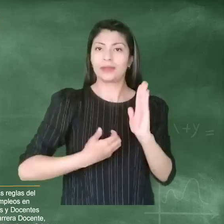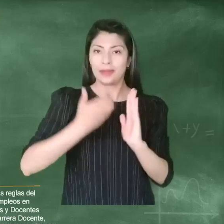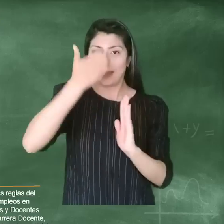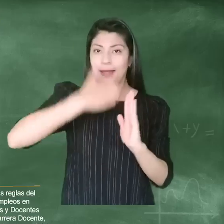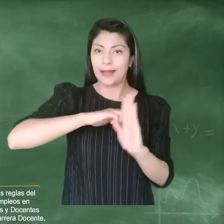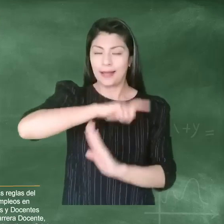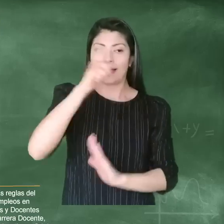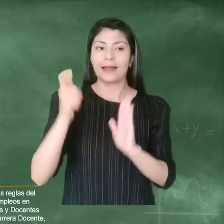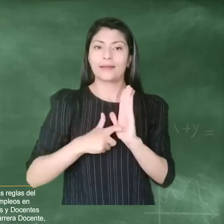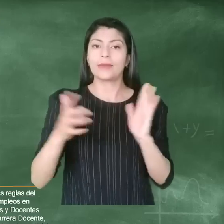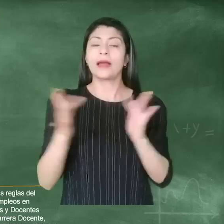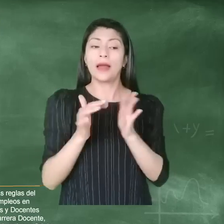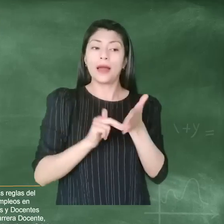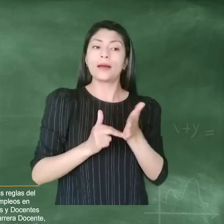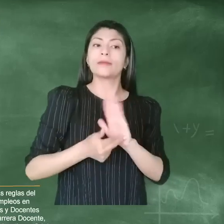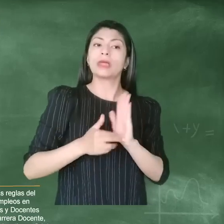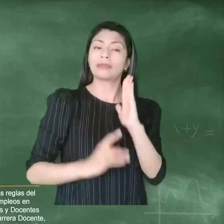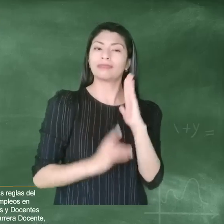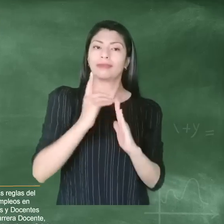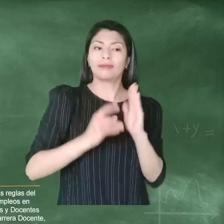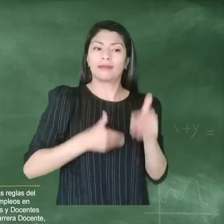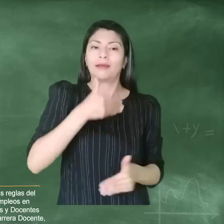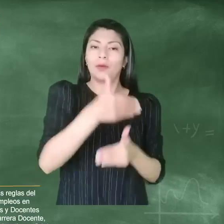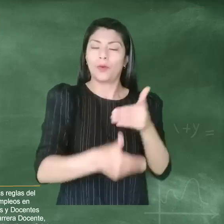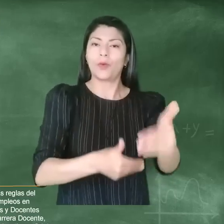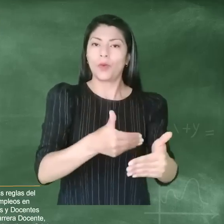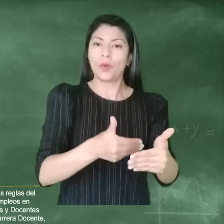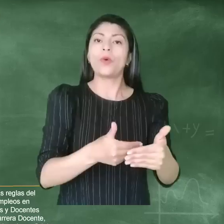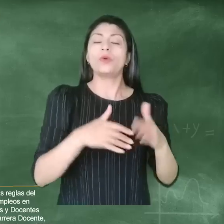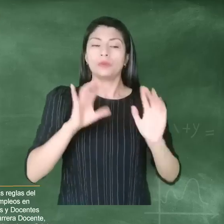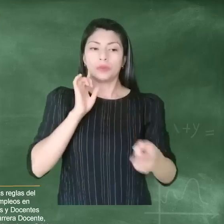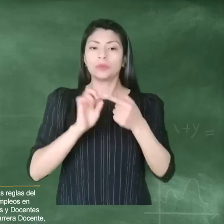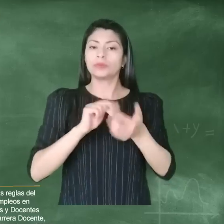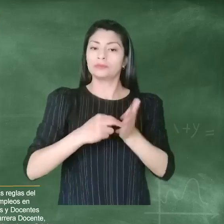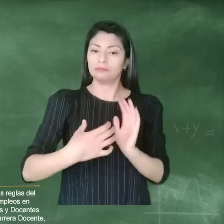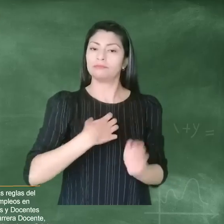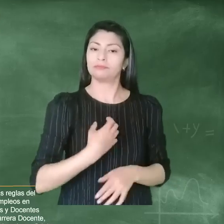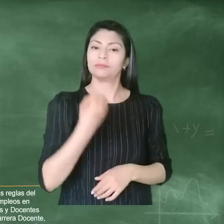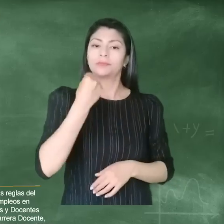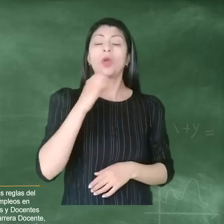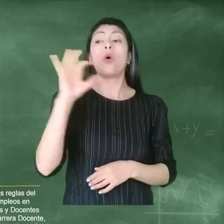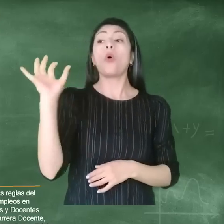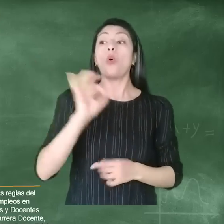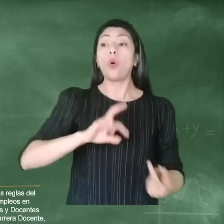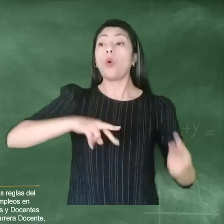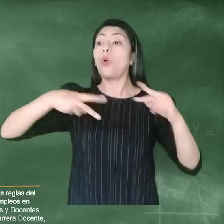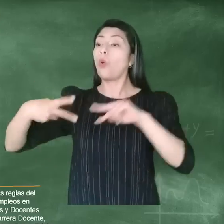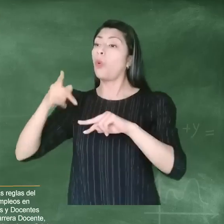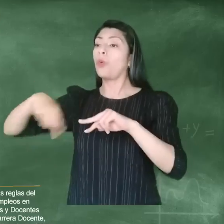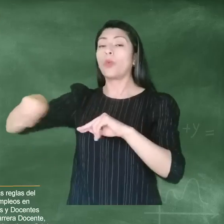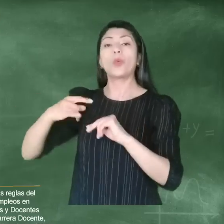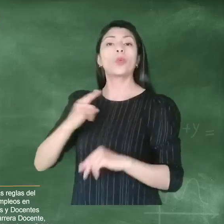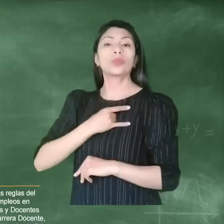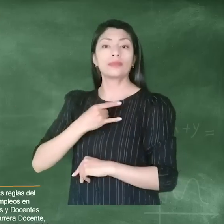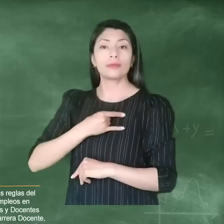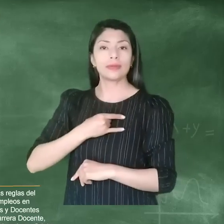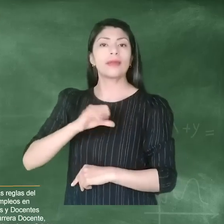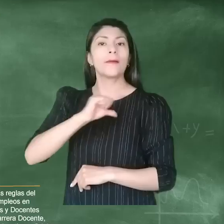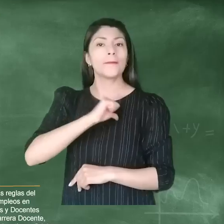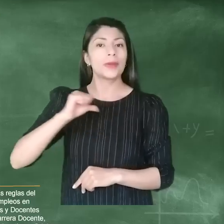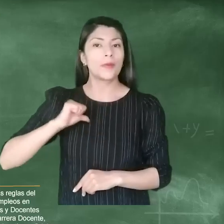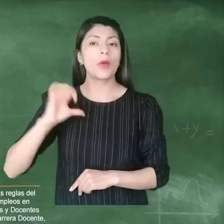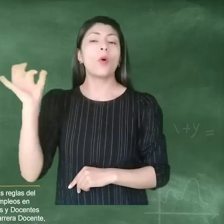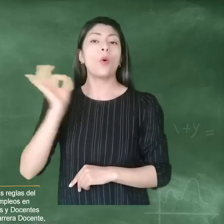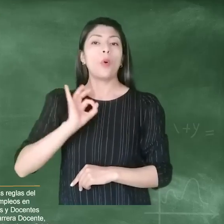ICFES, para el desarrollo de una o varias etapas del proceso del concurso de méritos, o en su defecto con universidades públicas